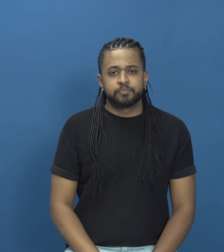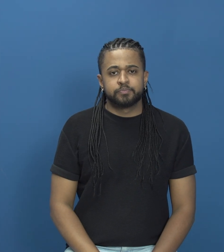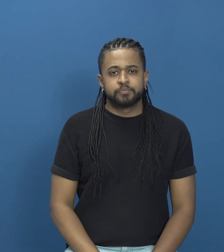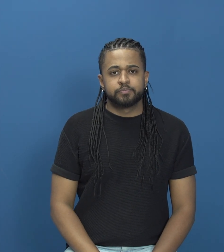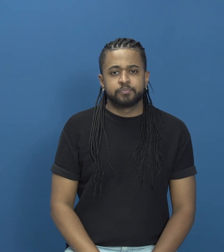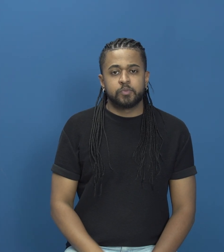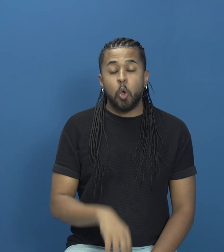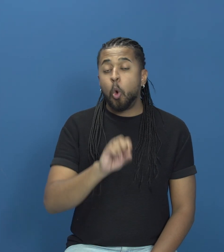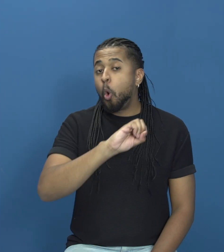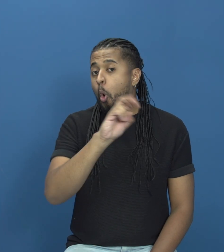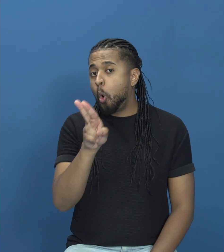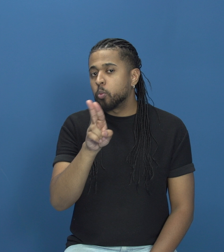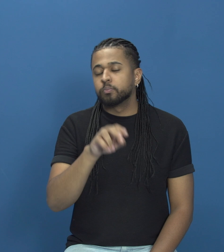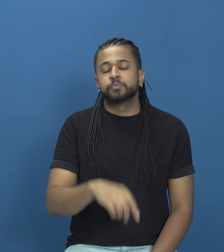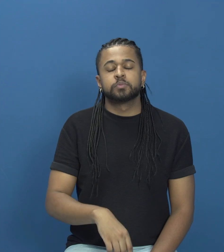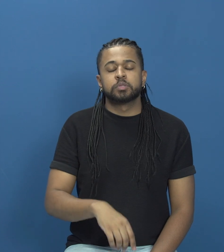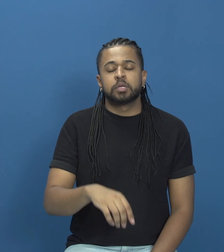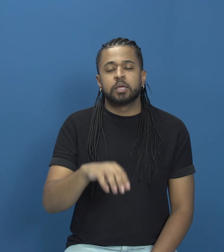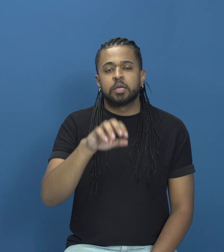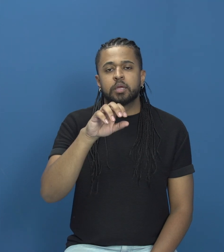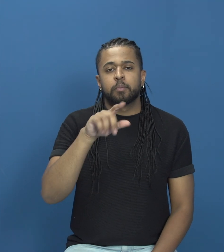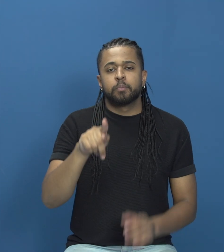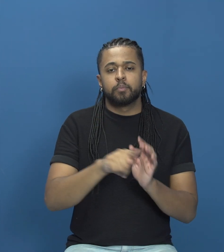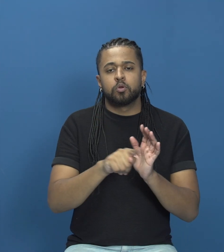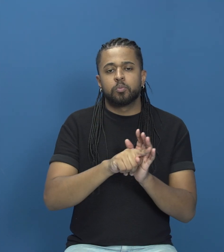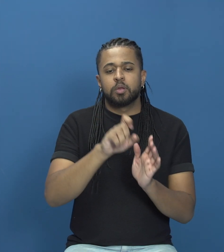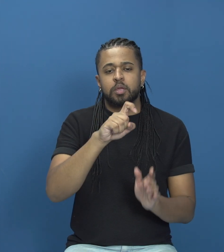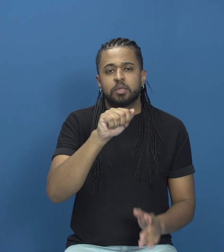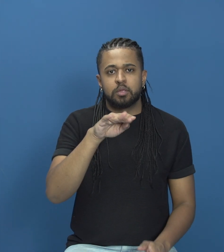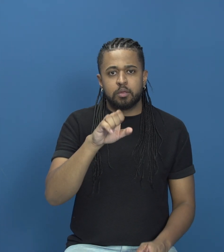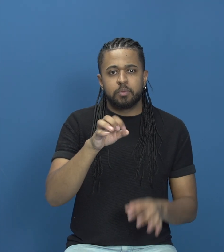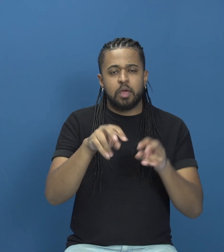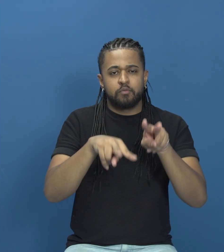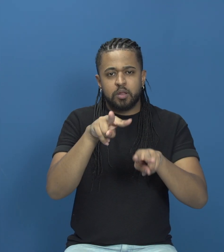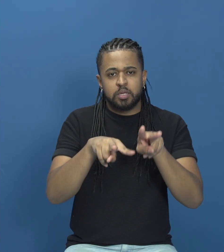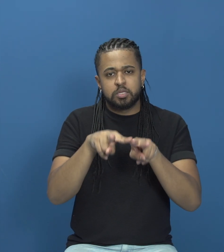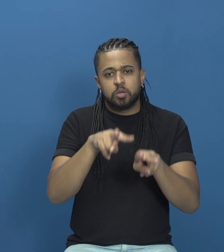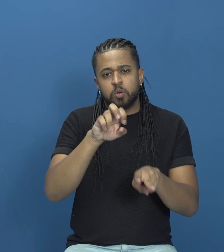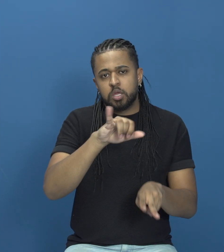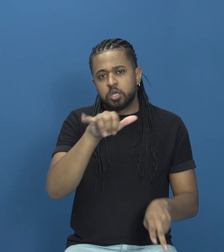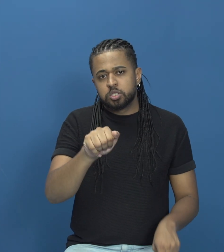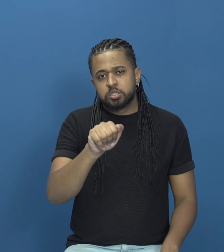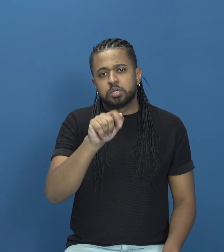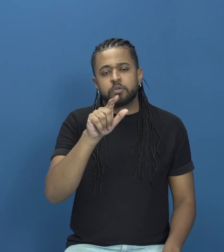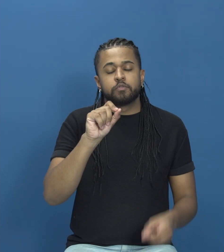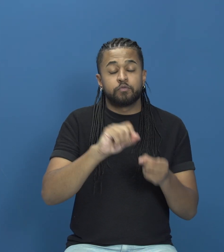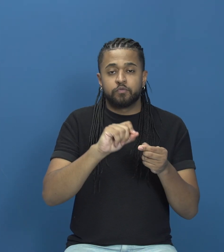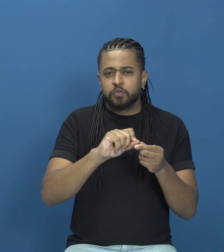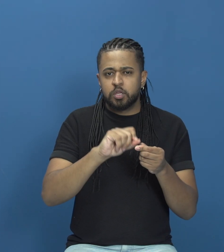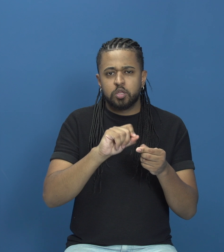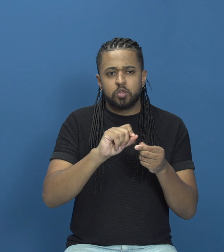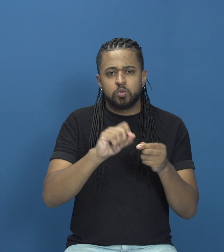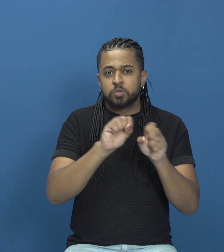ENSEJA, ou do Exame de Certificação de Competências de Avaliação de Jovens e Adultos